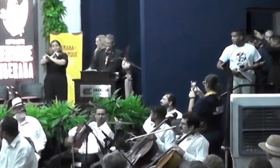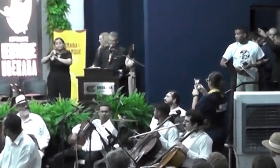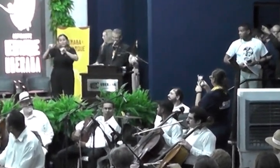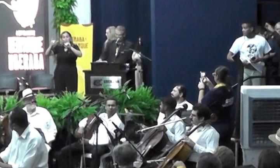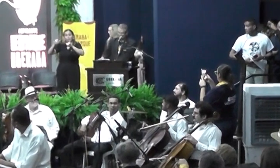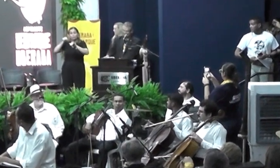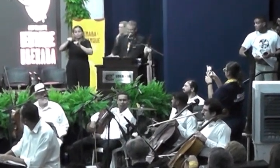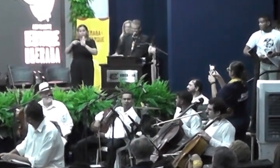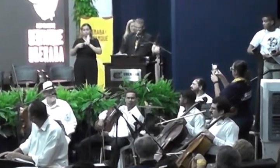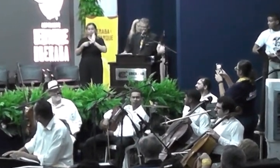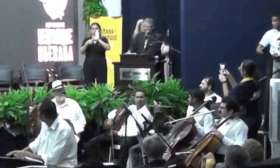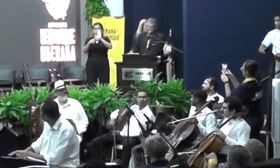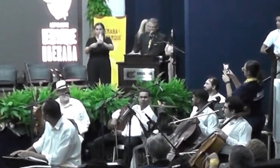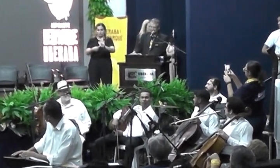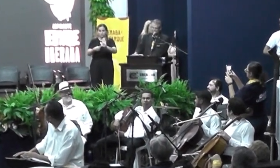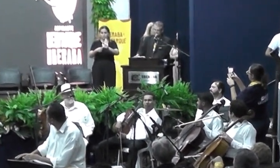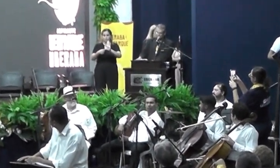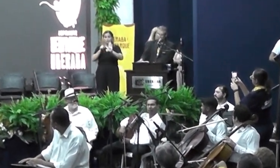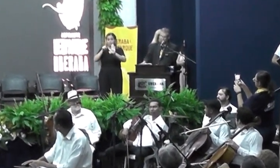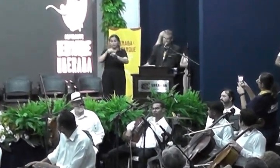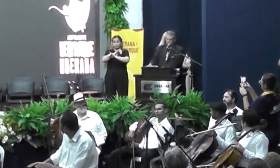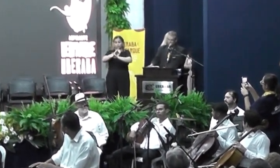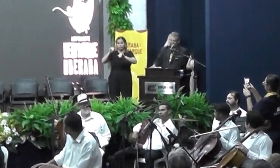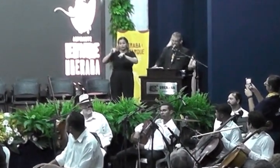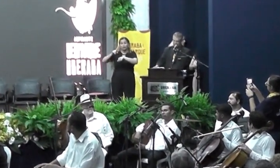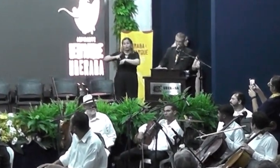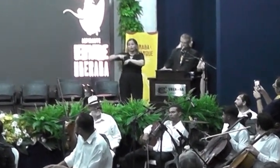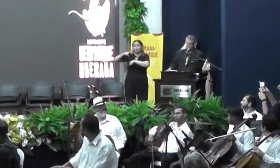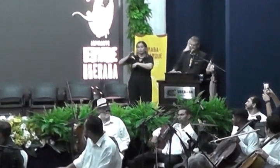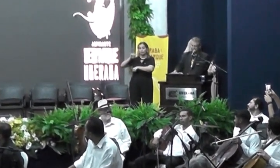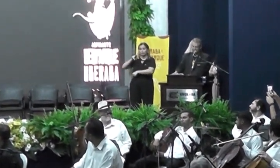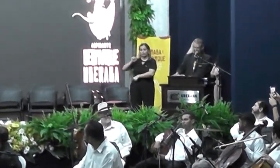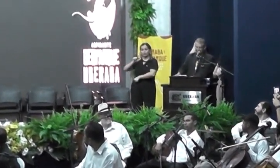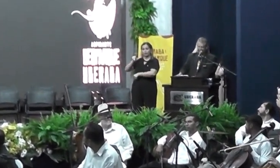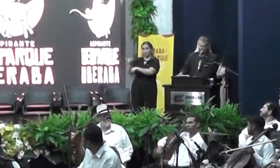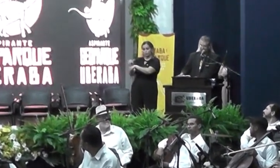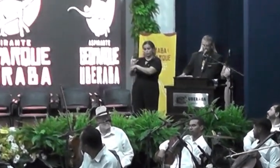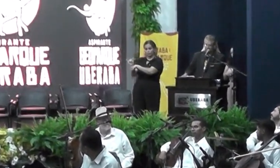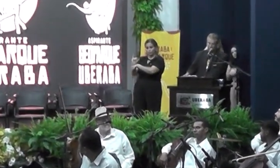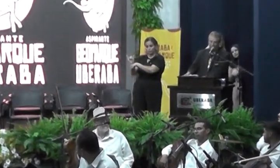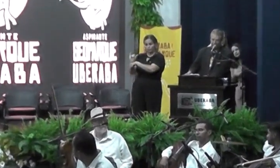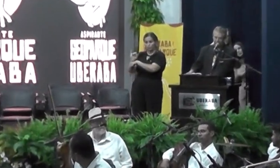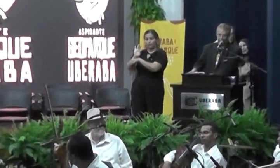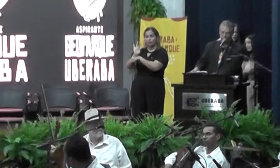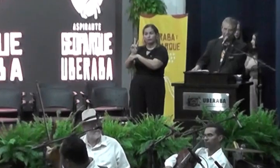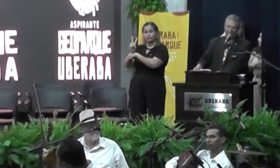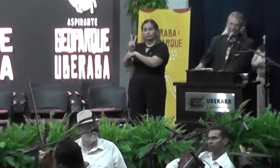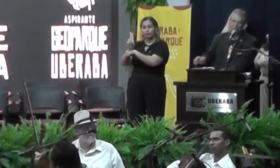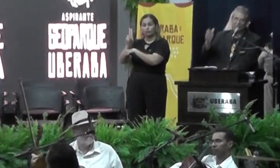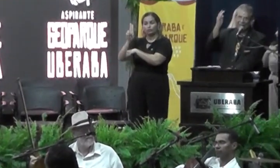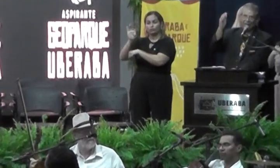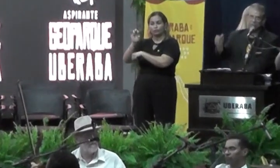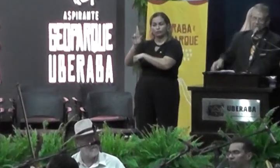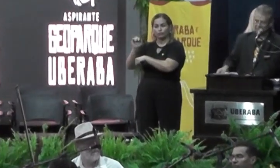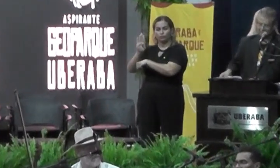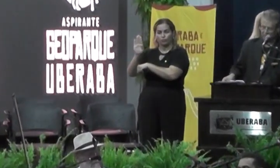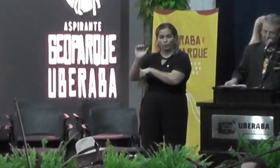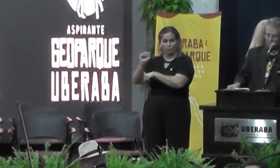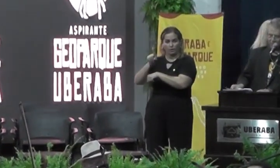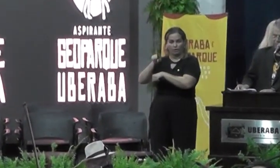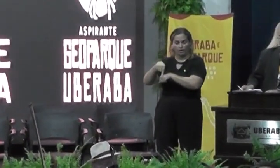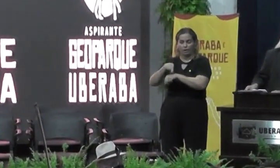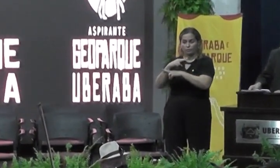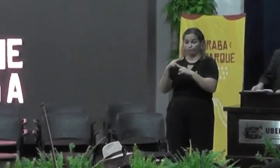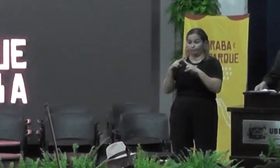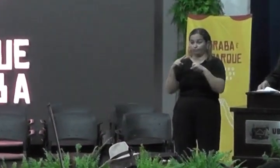esta solenidade está sendo transmitida ao vivo no canal do YouTube da TV Uberaba Online. Obrigado por esse